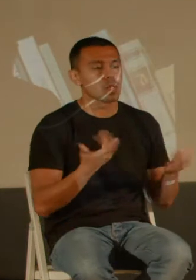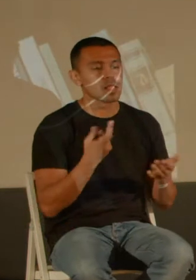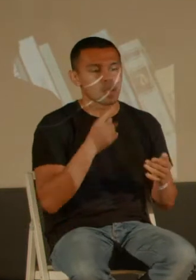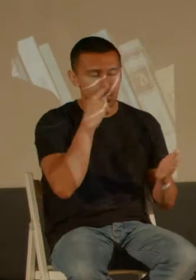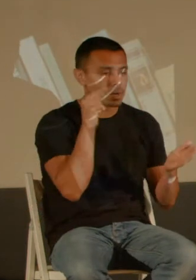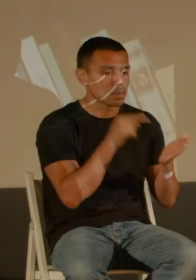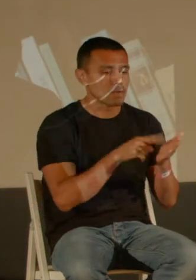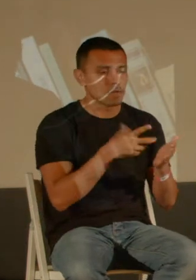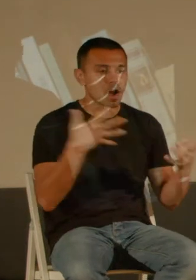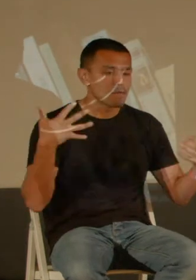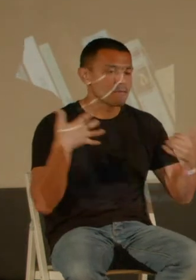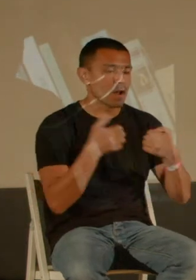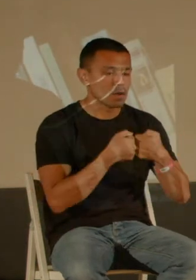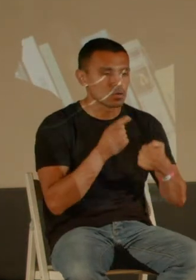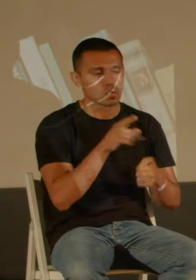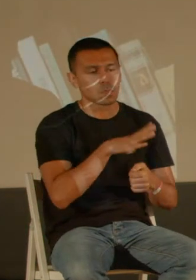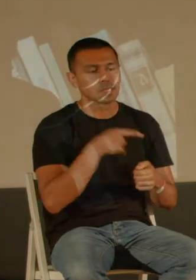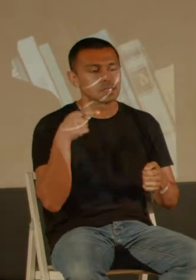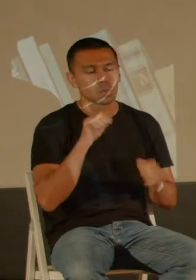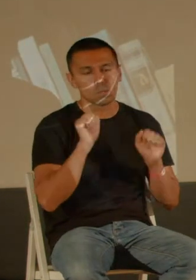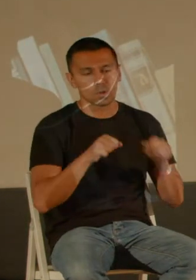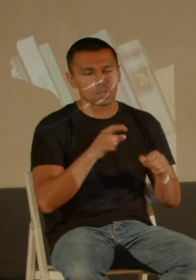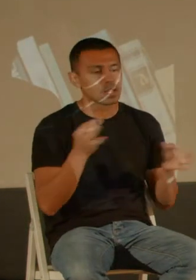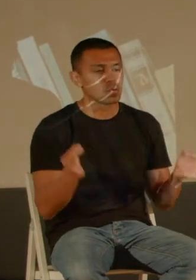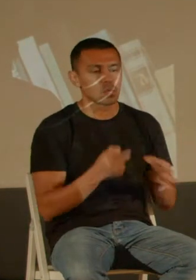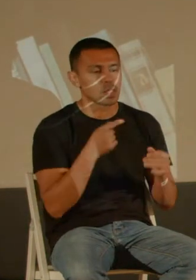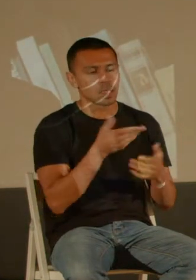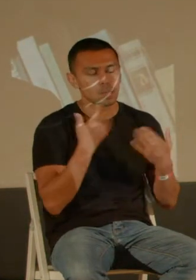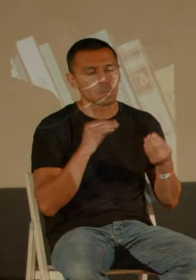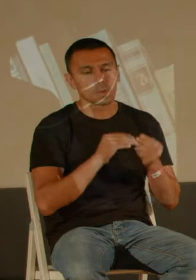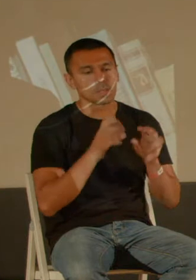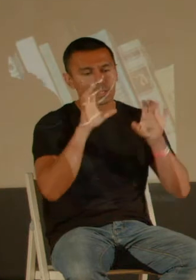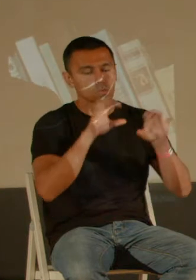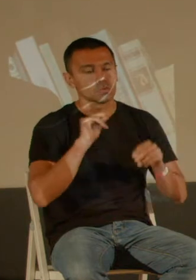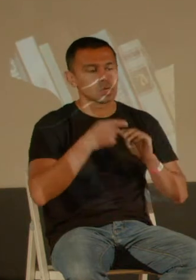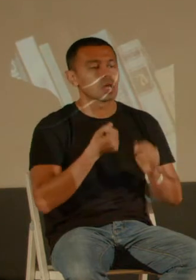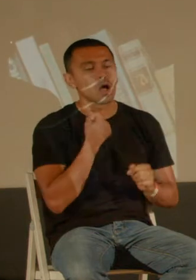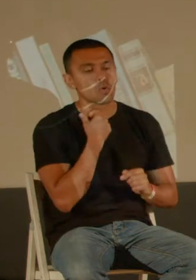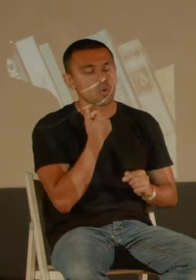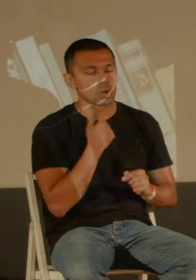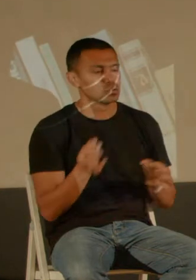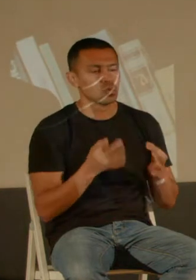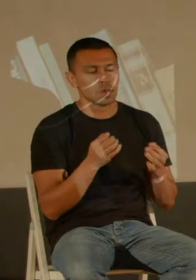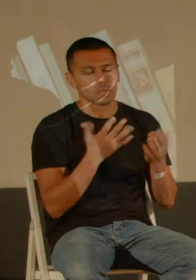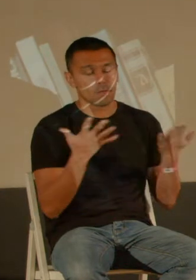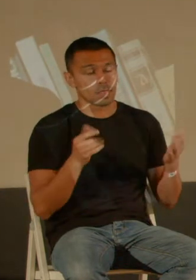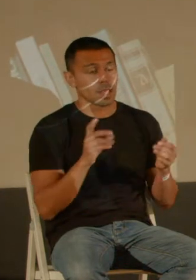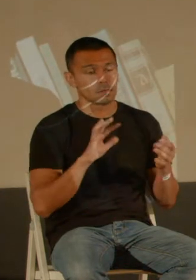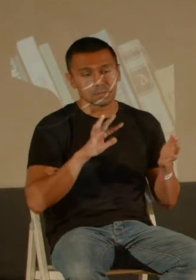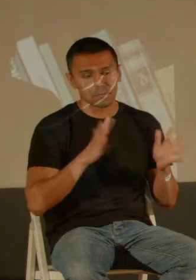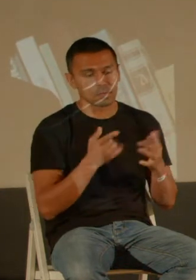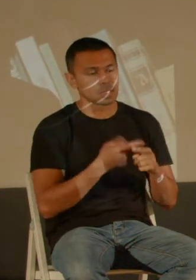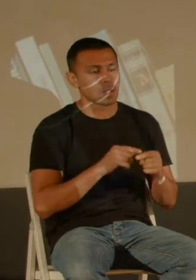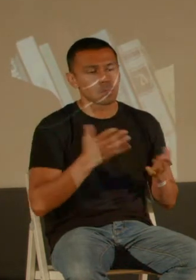не потрапляла в аварію, хоча якби в неї було тисяча можливостей, вона ніколи там не мала проблем з законом через алкоголь, нічого яскравого не ставалося, але вона